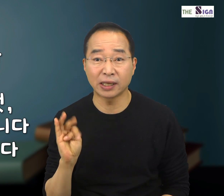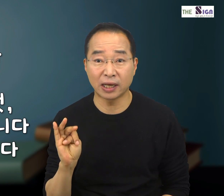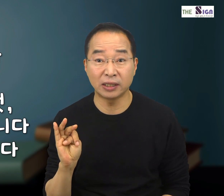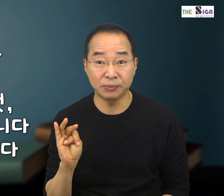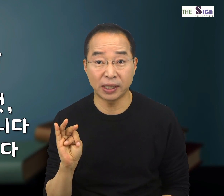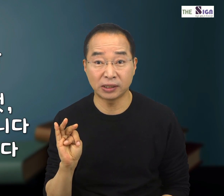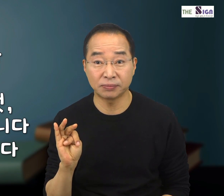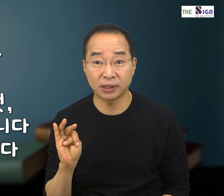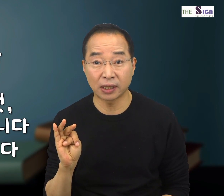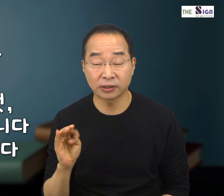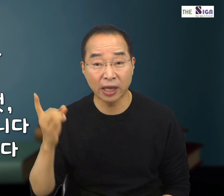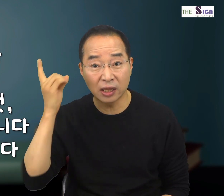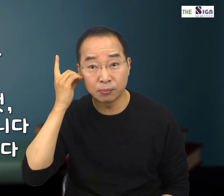항상이라는 의미가 있습니다. 그래서 핸드폰